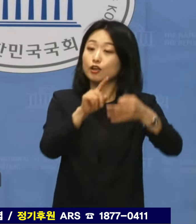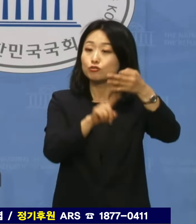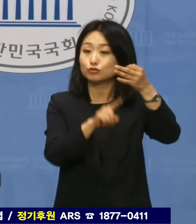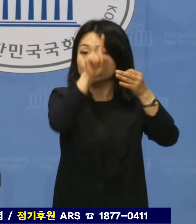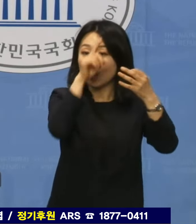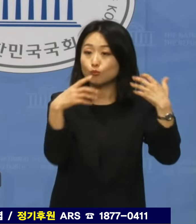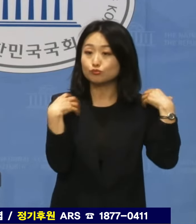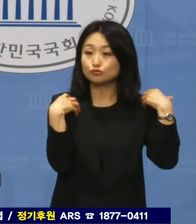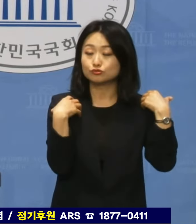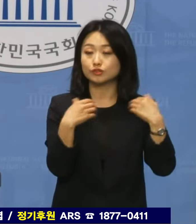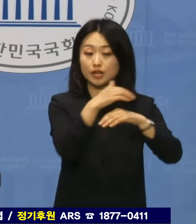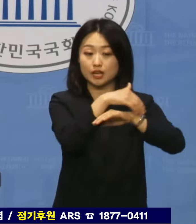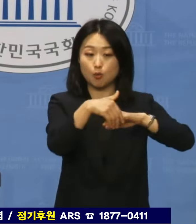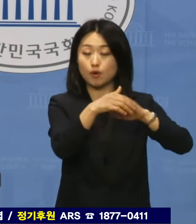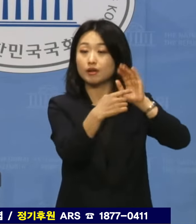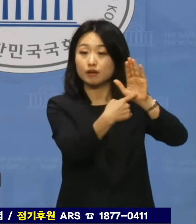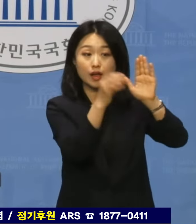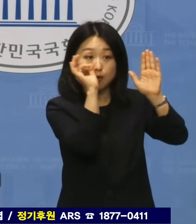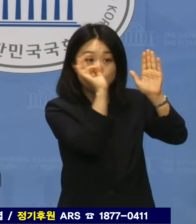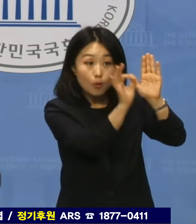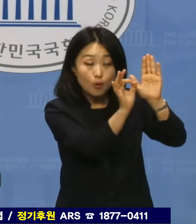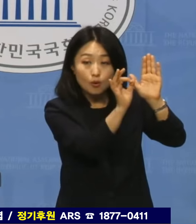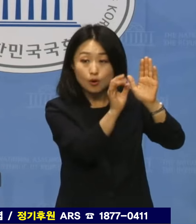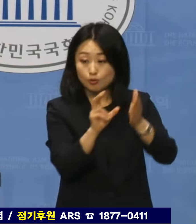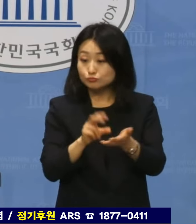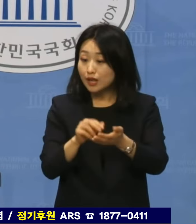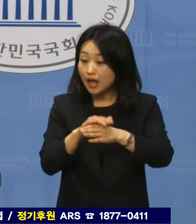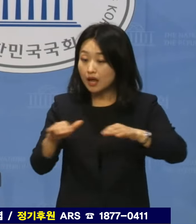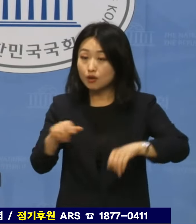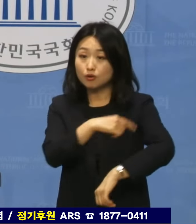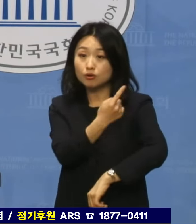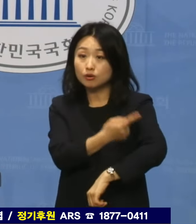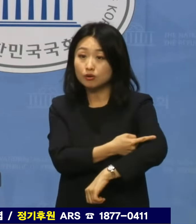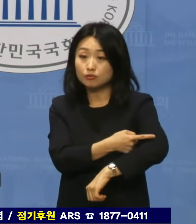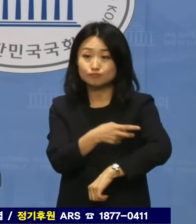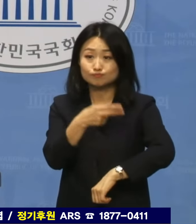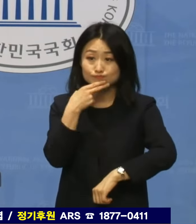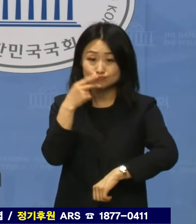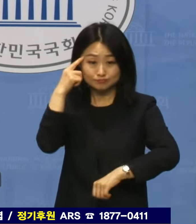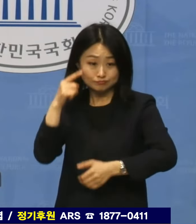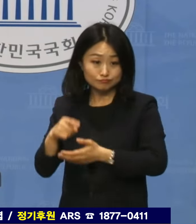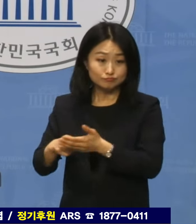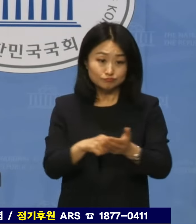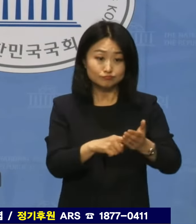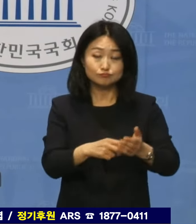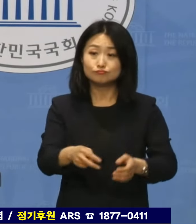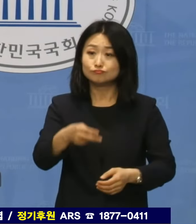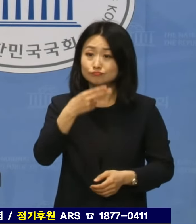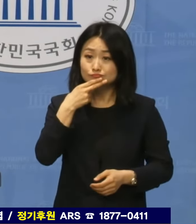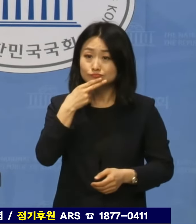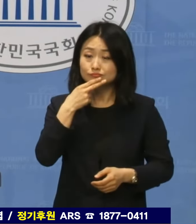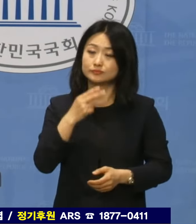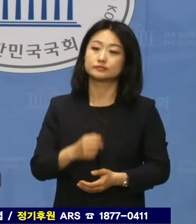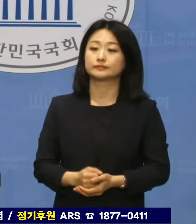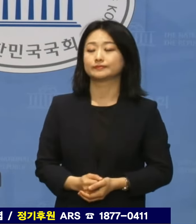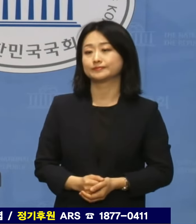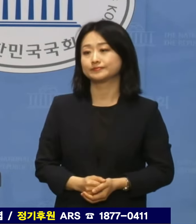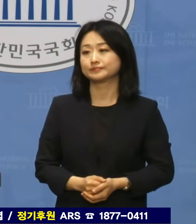윤석열 정부가 내놓은 정책을 보면 문제를 해결할 능력은커녕 의지라도 있는지 의심하게